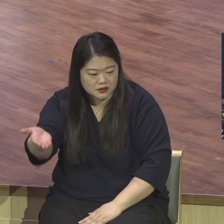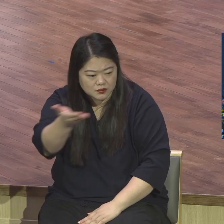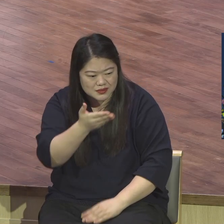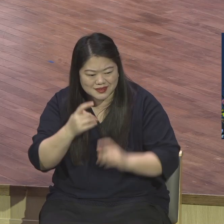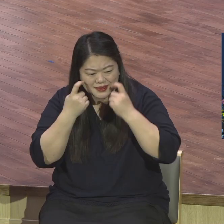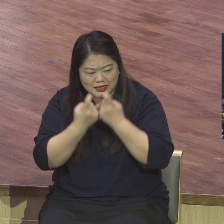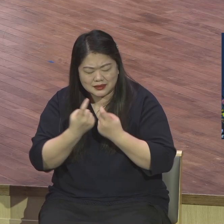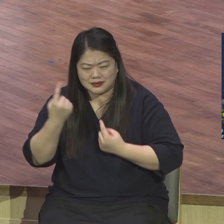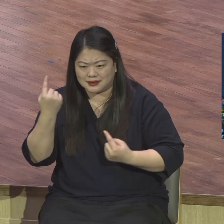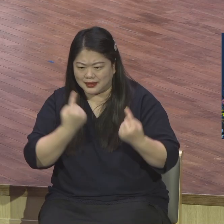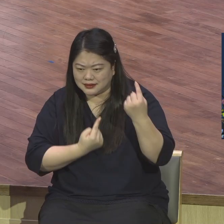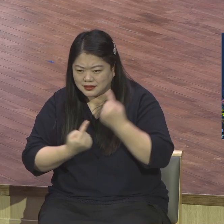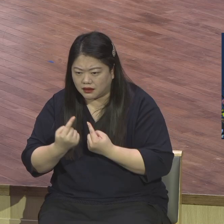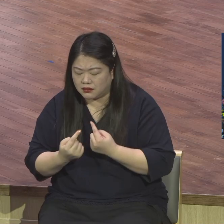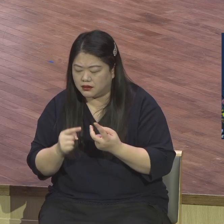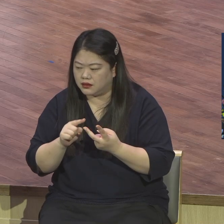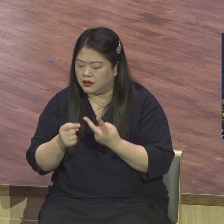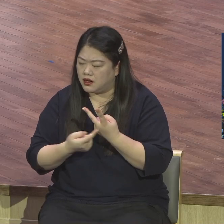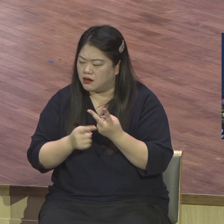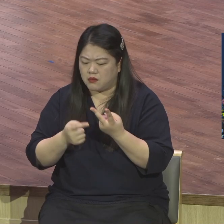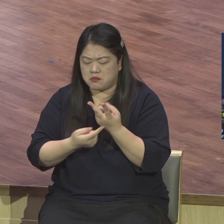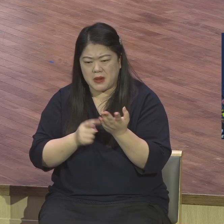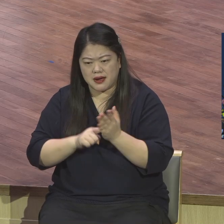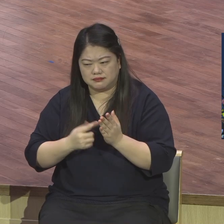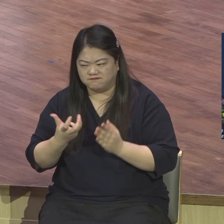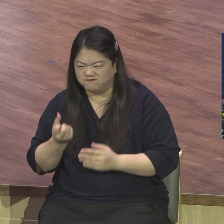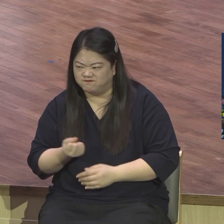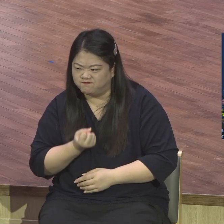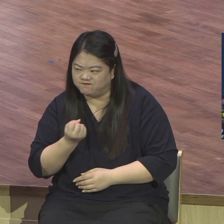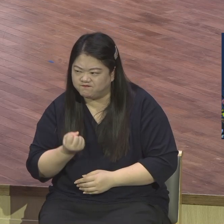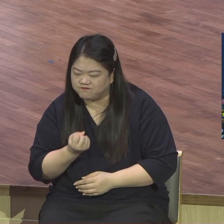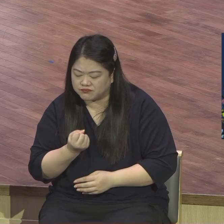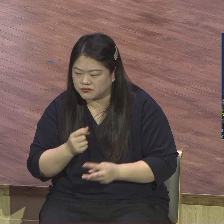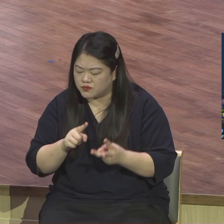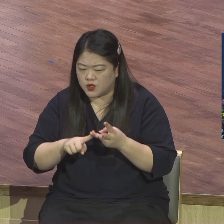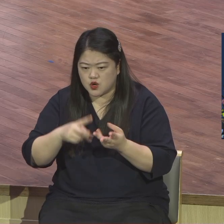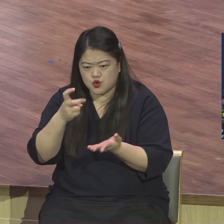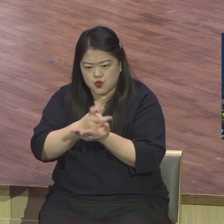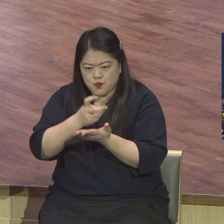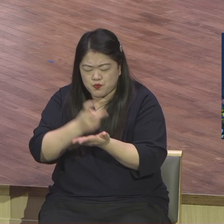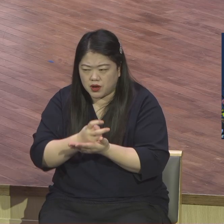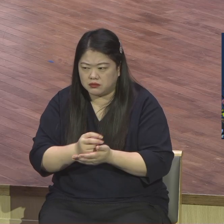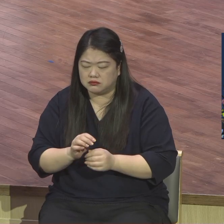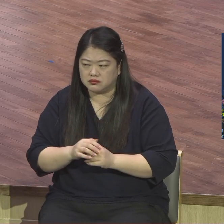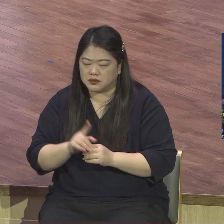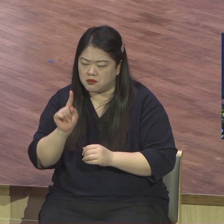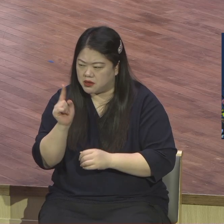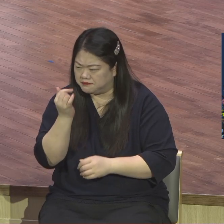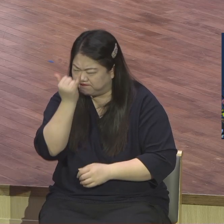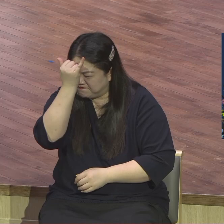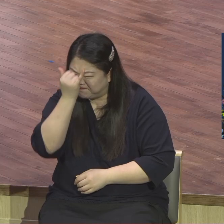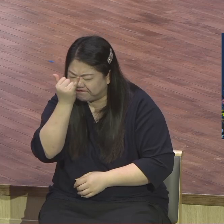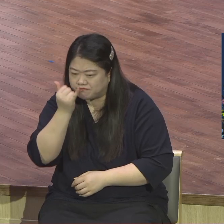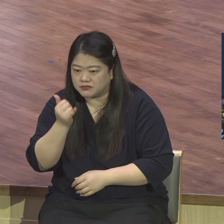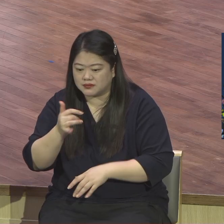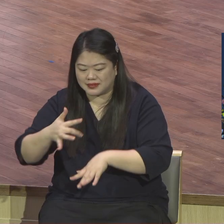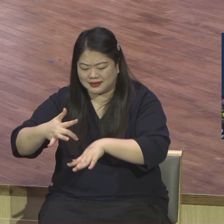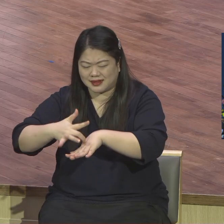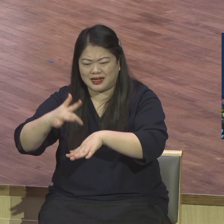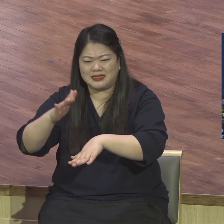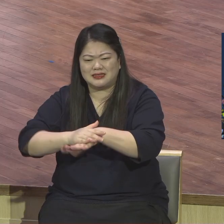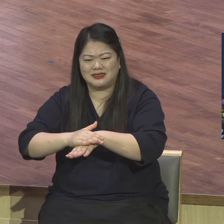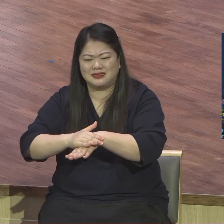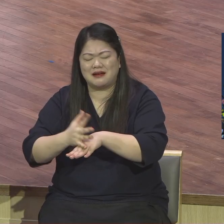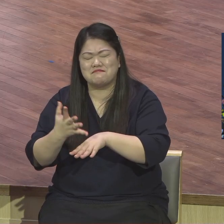상처들, 철저하게 율법주의적, 유교주의적 사상에서 체질화가 뼛속 깊이 박혀 있는